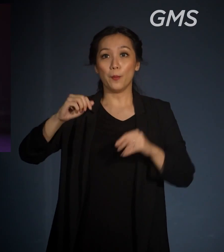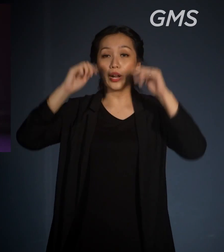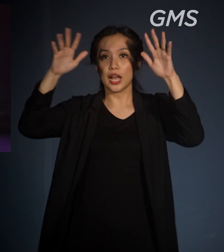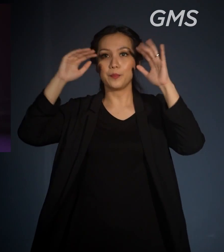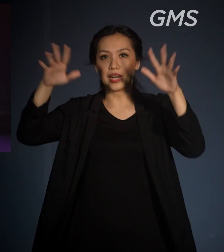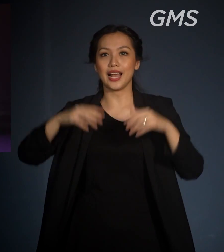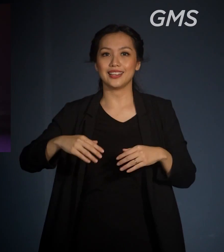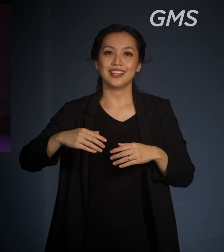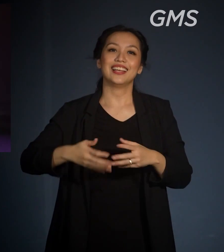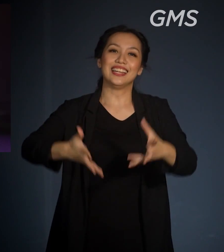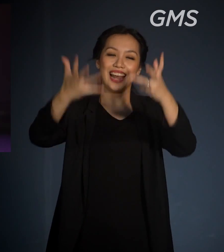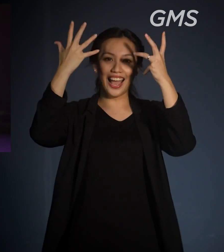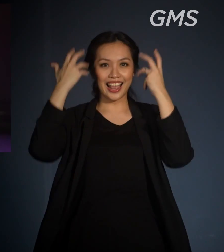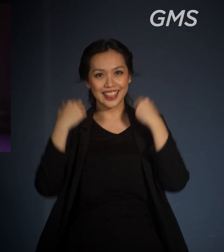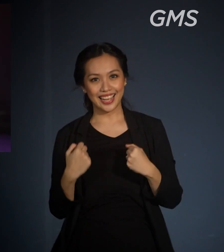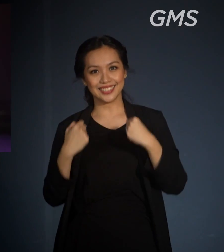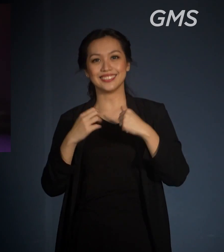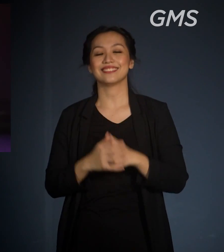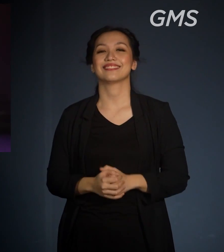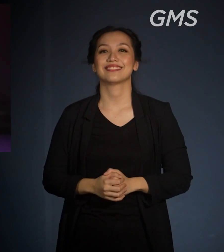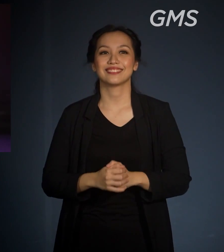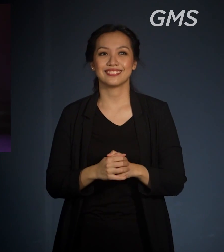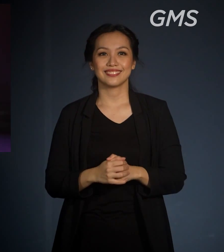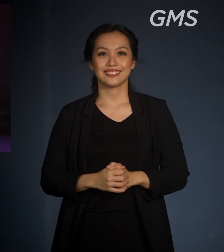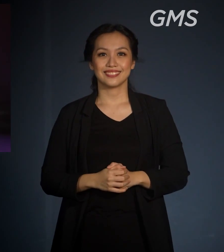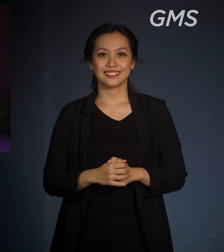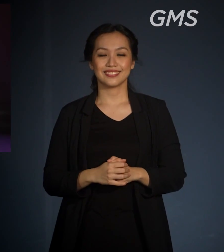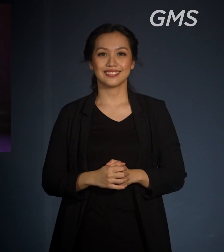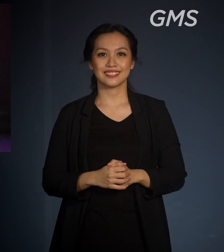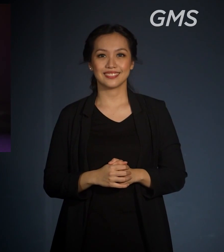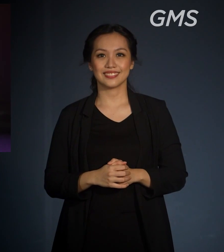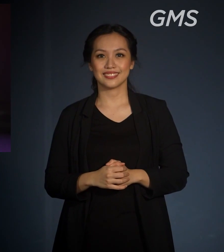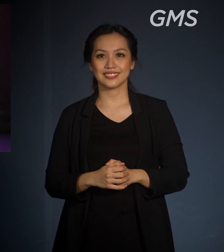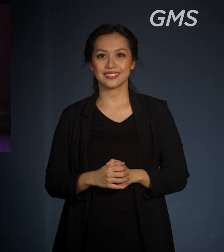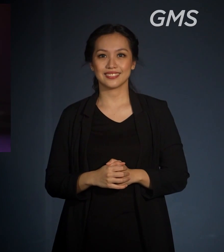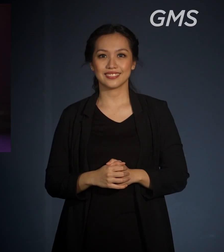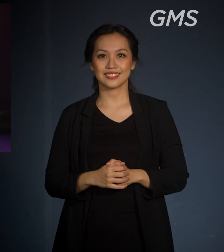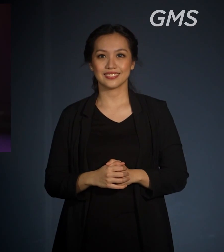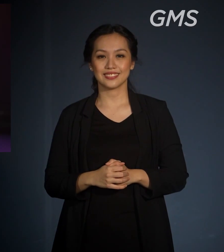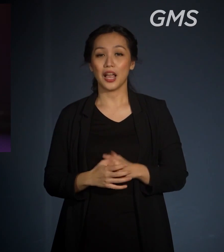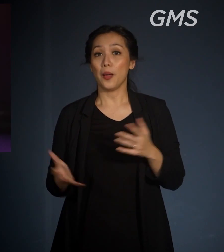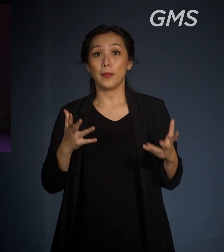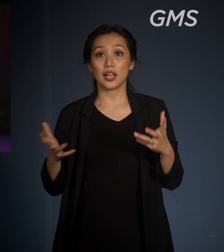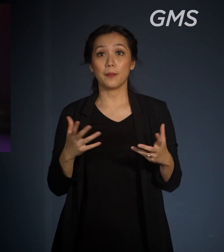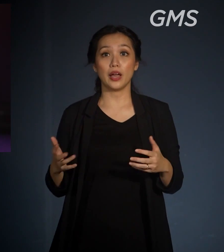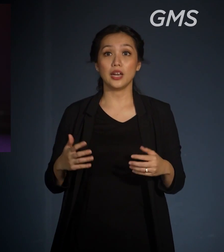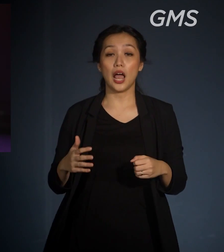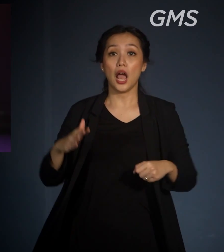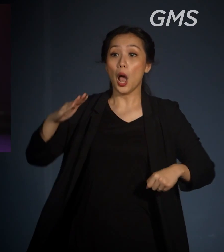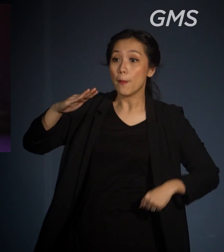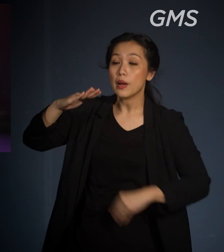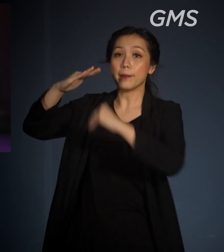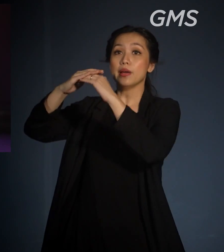menanti Anda di depan. Katakan amin. Jadi, bagaimana kita bisa memaksimalkan potensi dalam kehidupan kita,